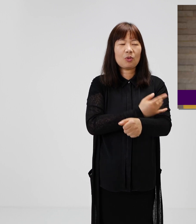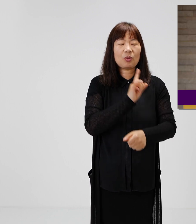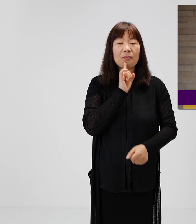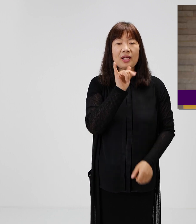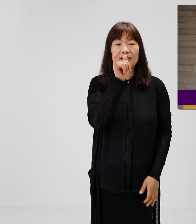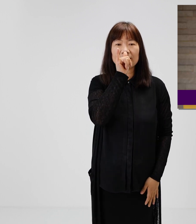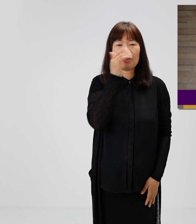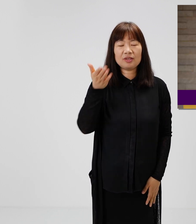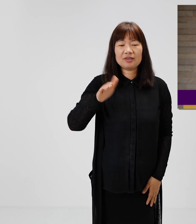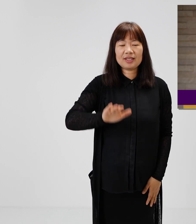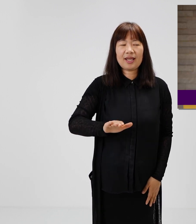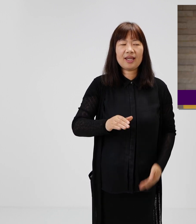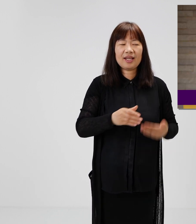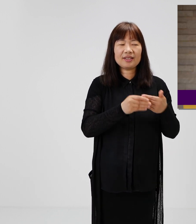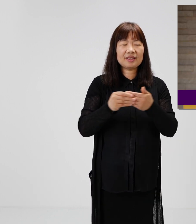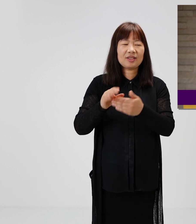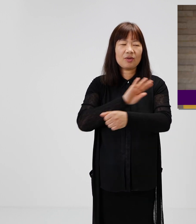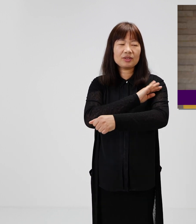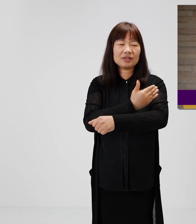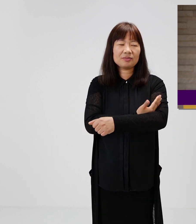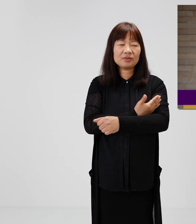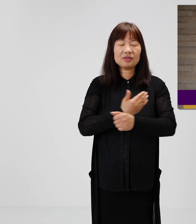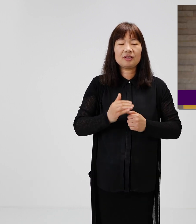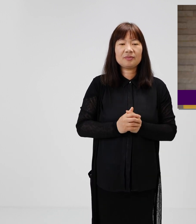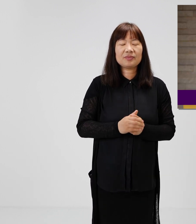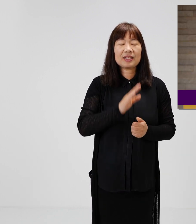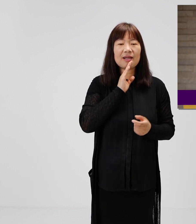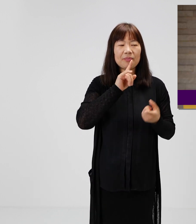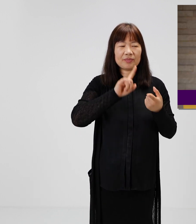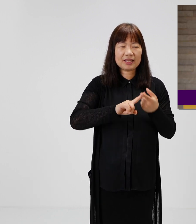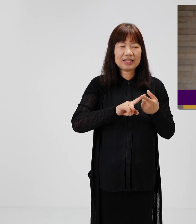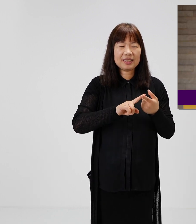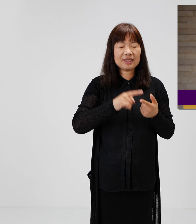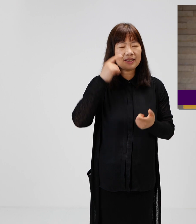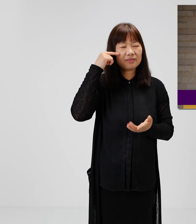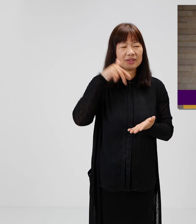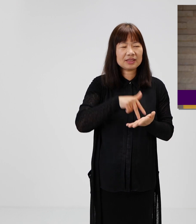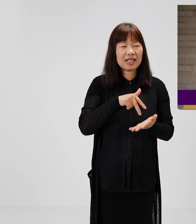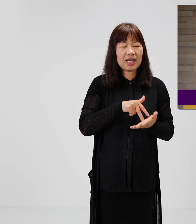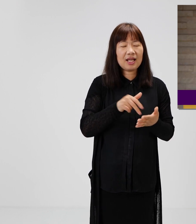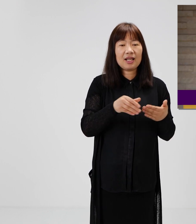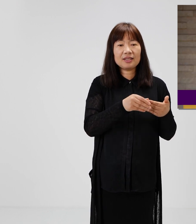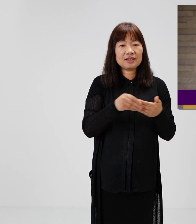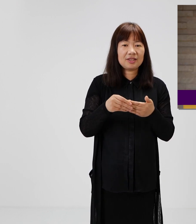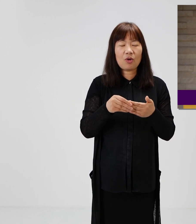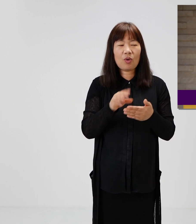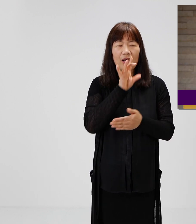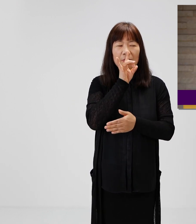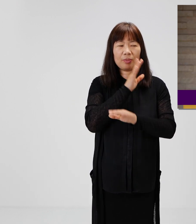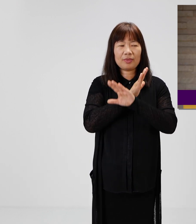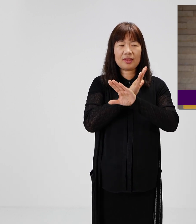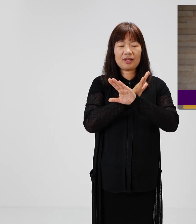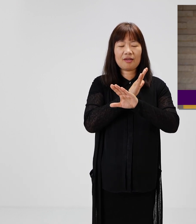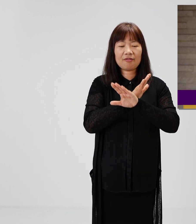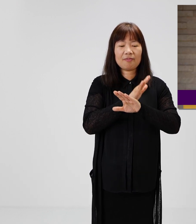근데 리더십은 합리적인 것만으로 리더를 할 수가 없어요,